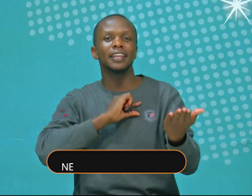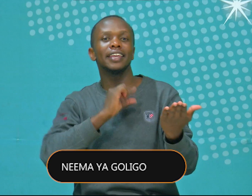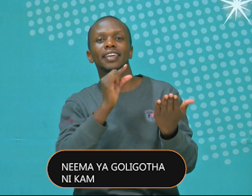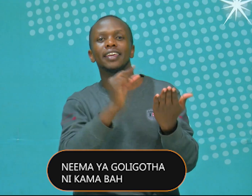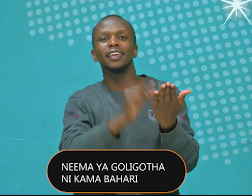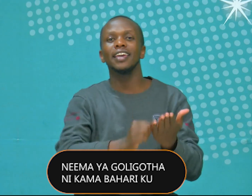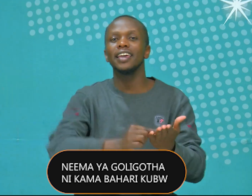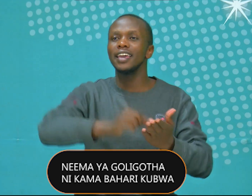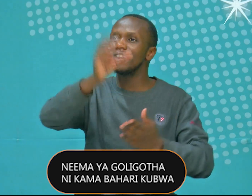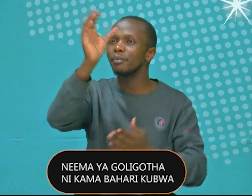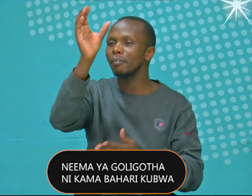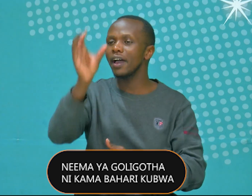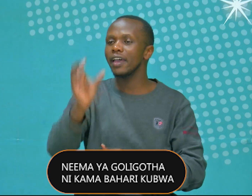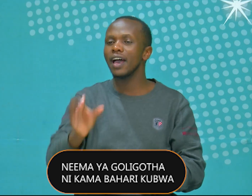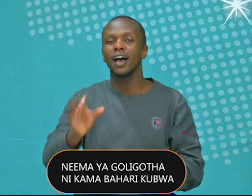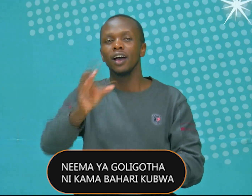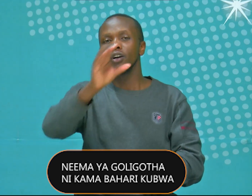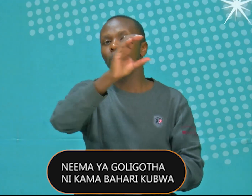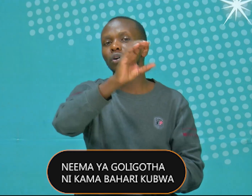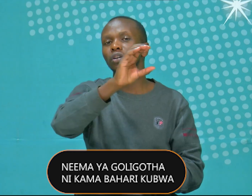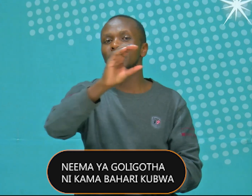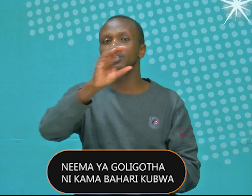bwana neema